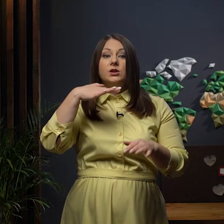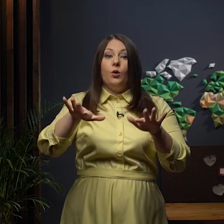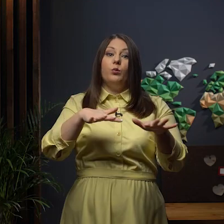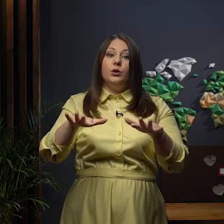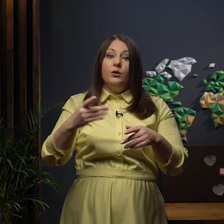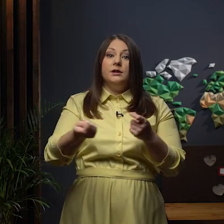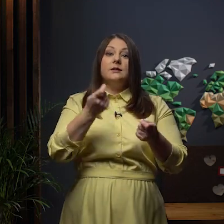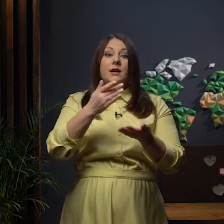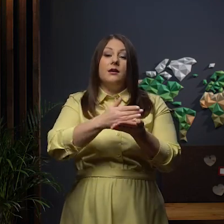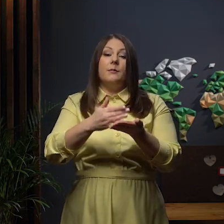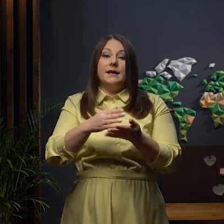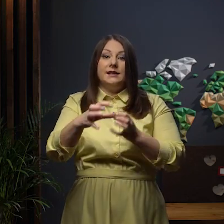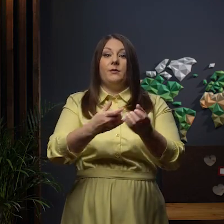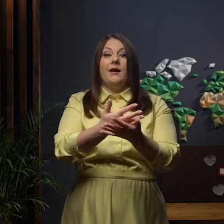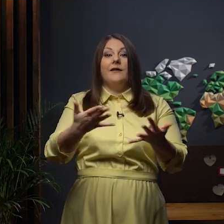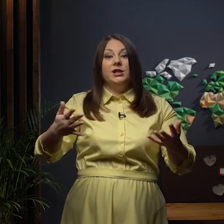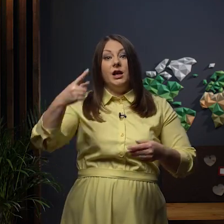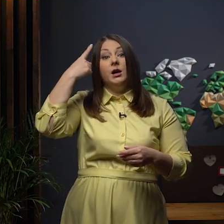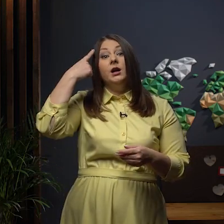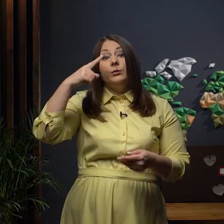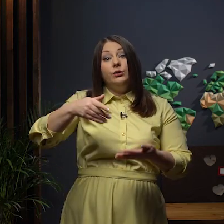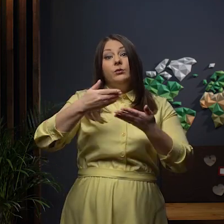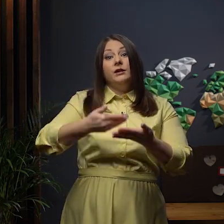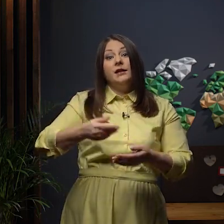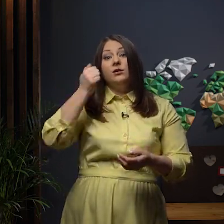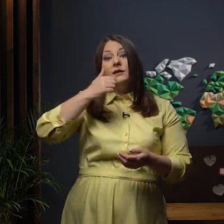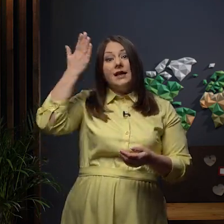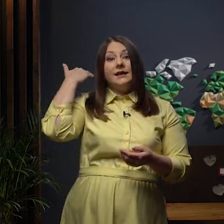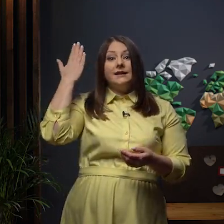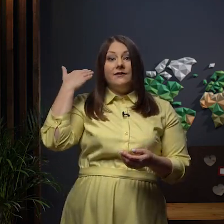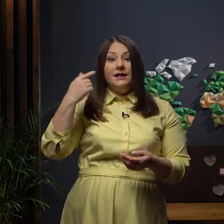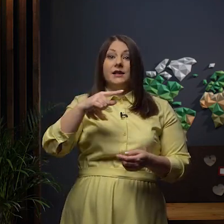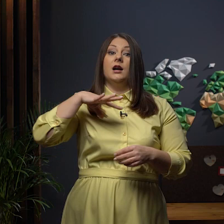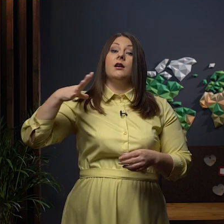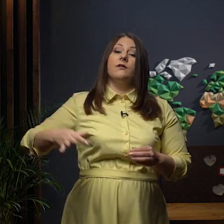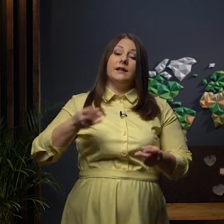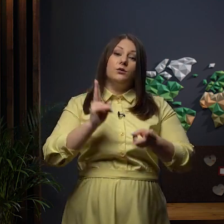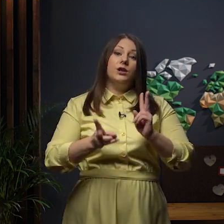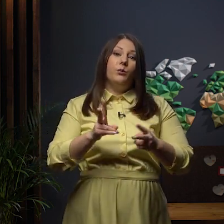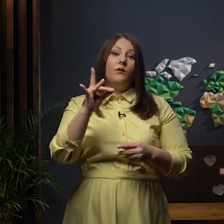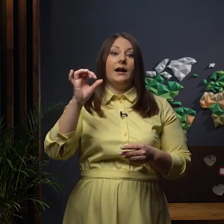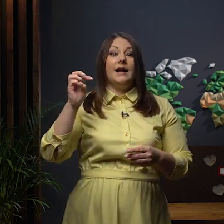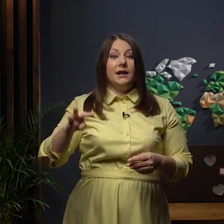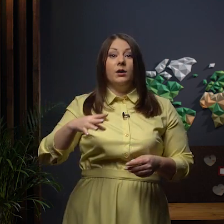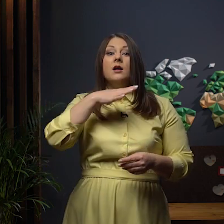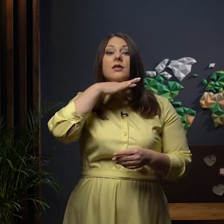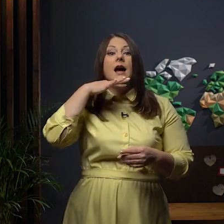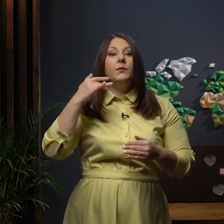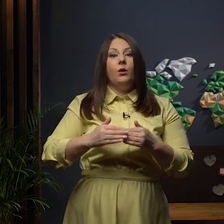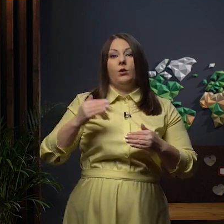на мясном бульоне с мелко порезанными овощами придумал на основе старославянских французский повар